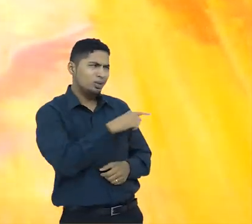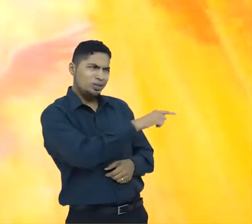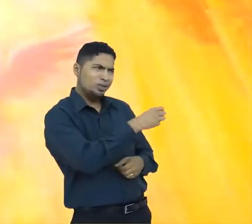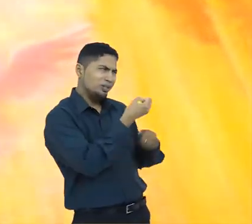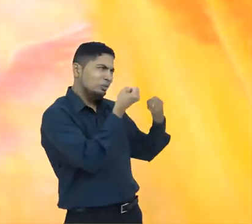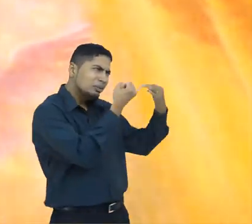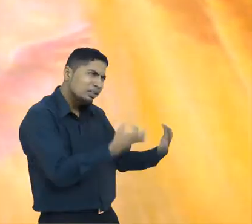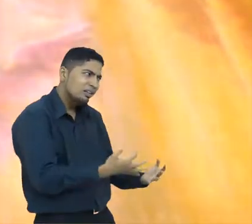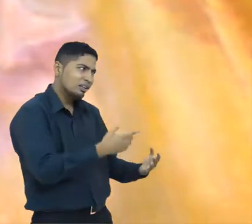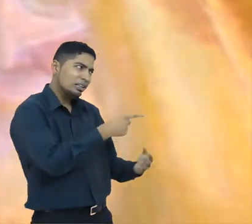novo.